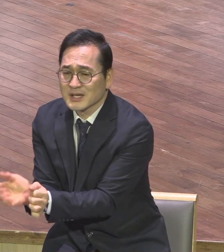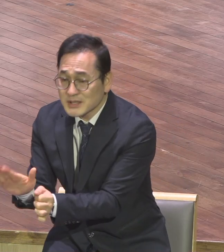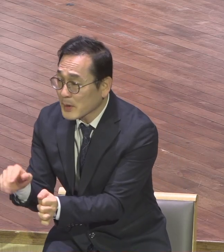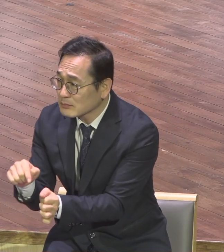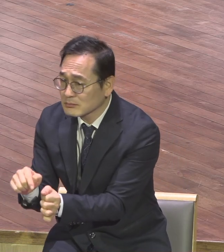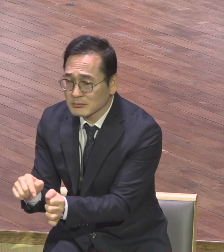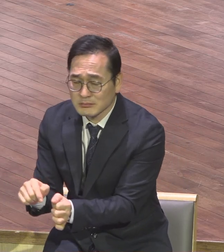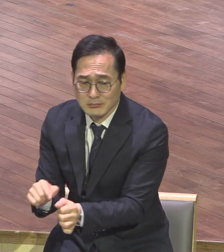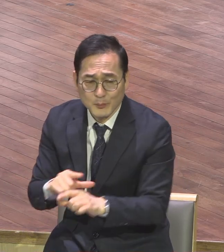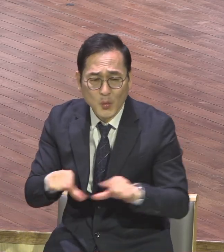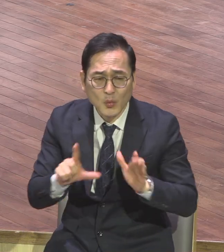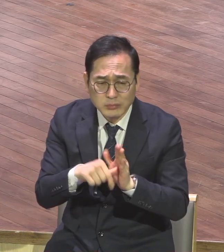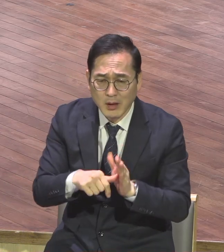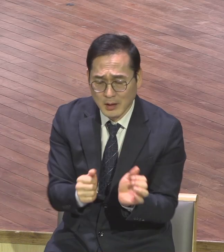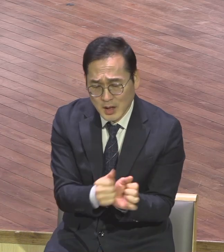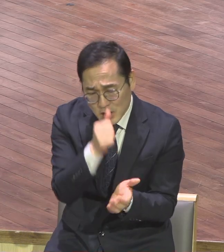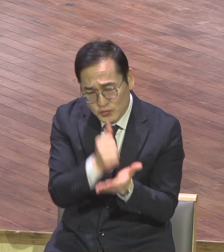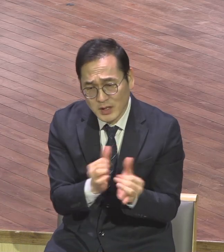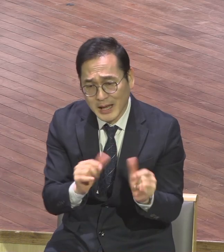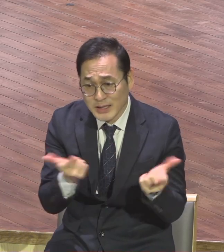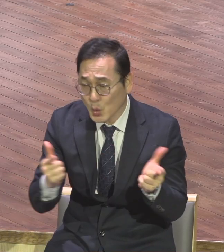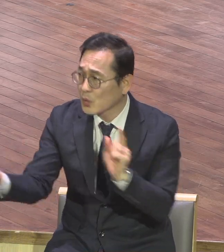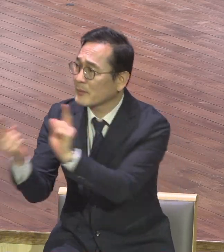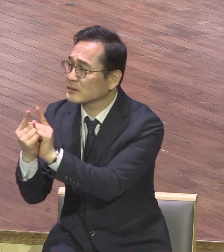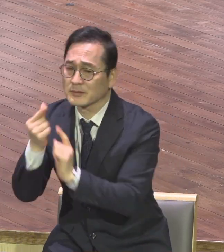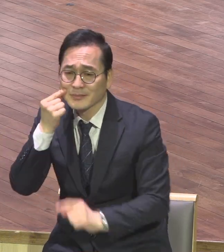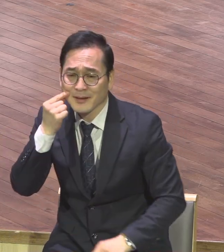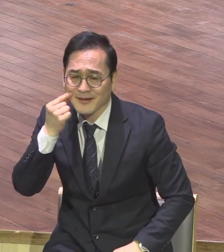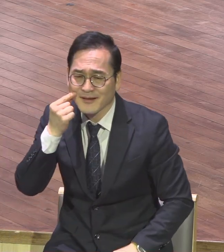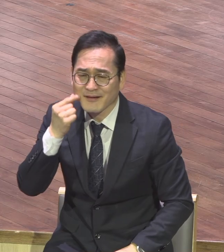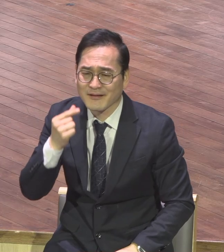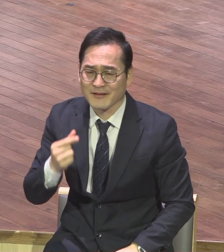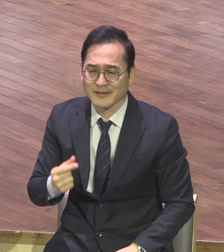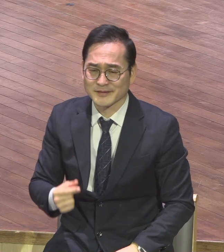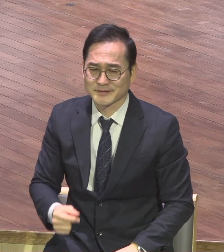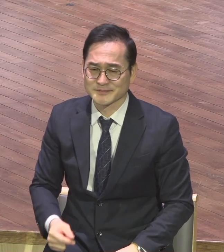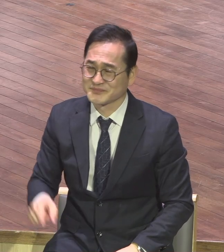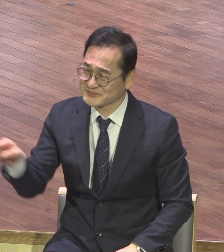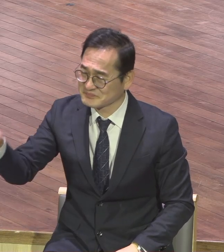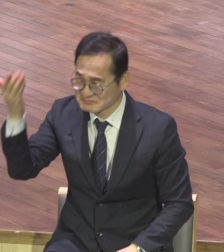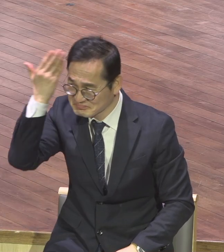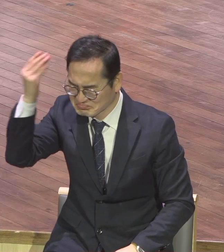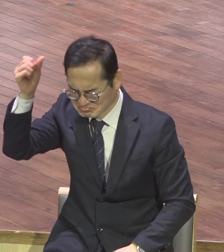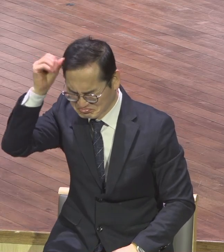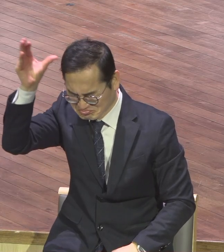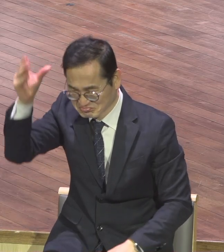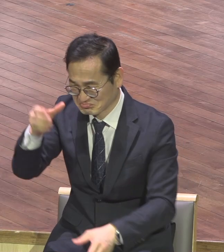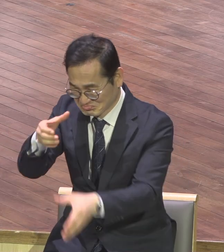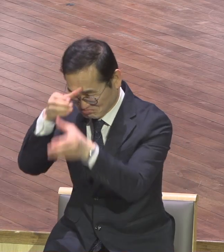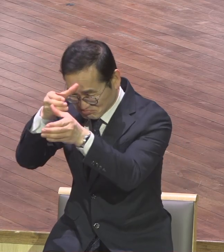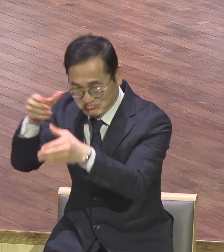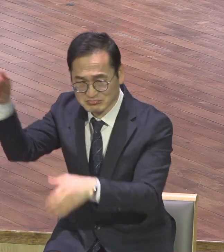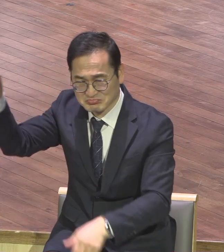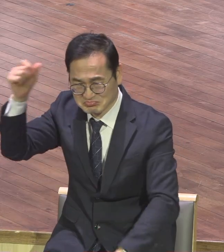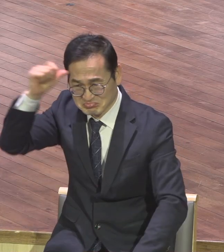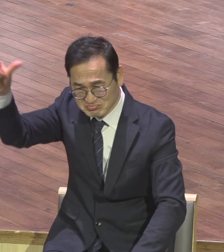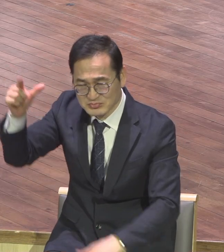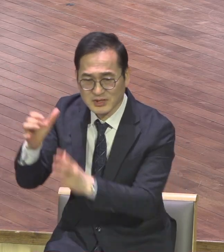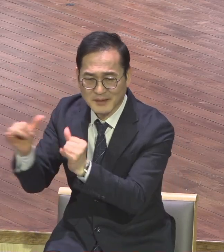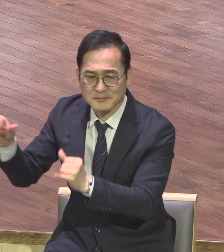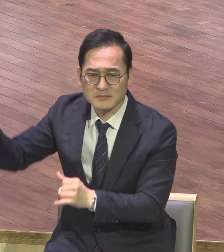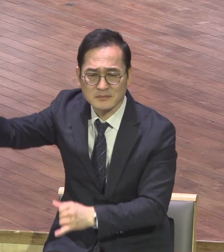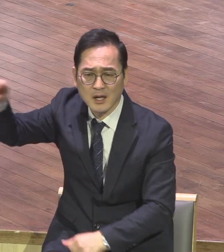문화생 출신으로 최고 엘리트, 요즘 말로 박사가 몇 개예요? 신학 박사, 문학 박사, 법학 박사, 엄청난 지식, 최고